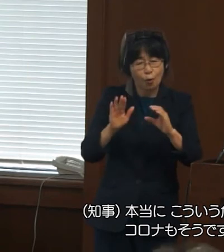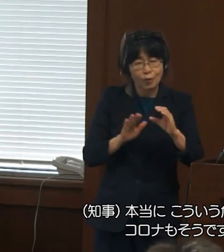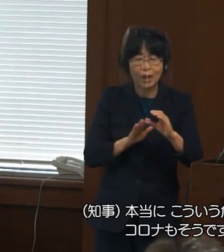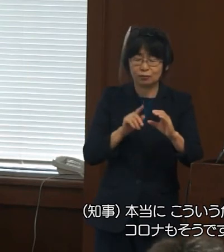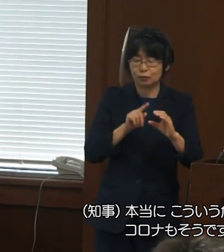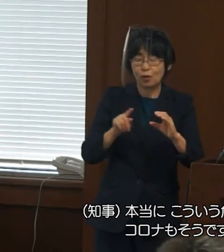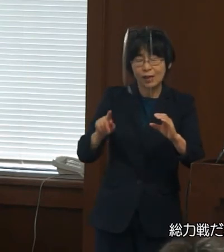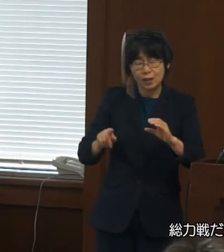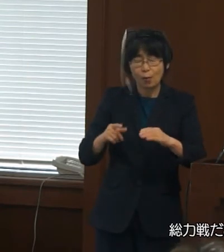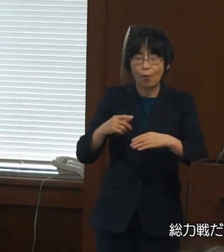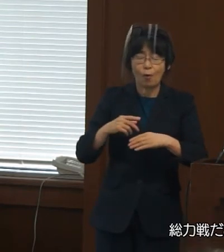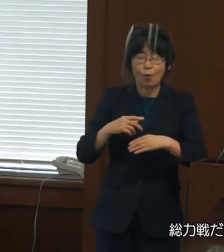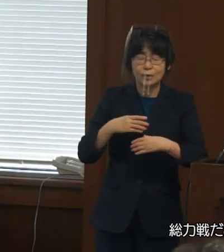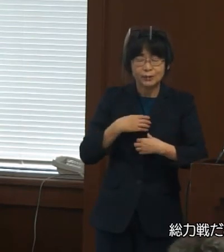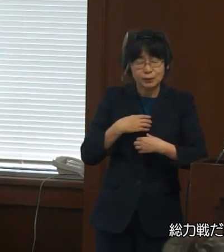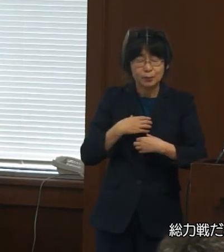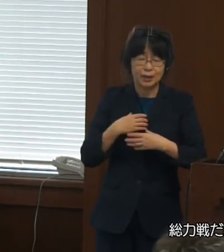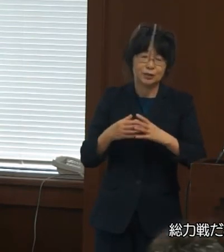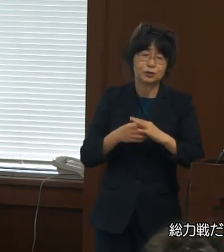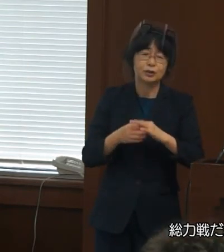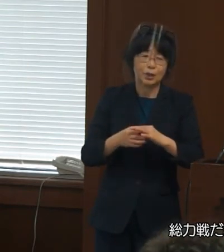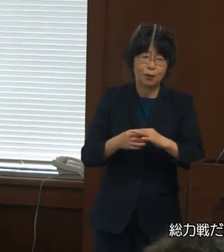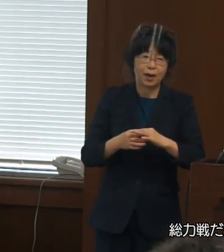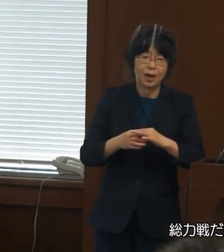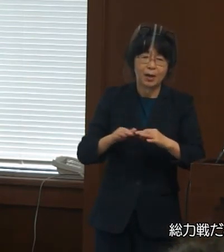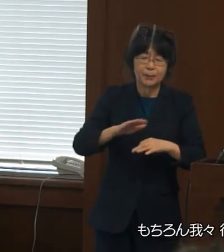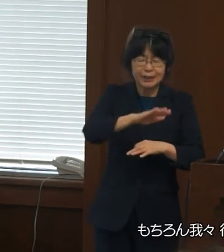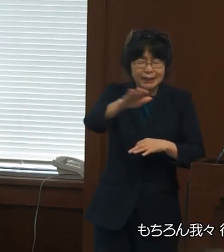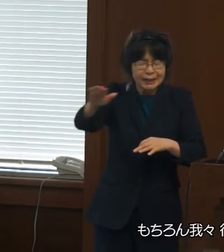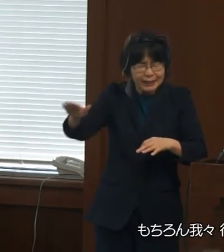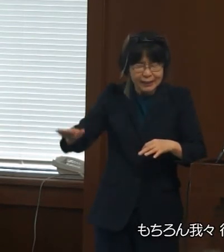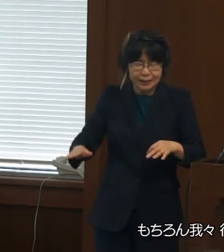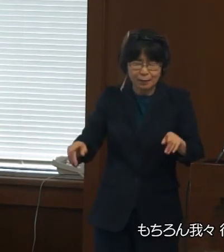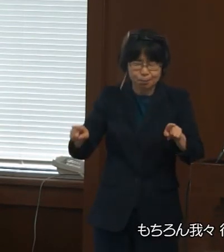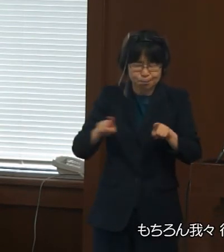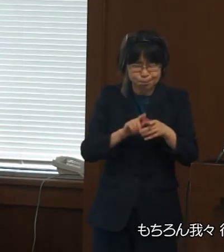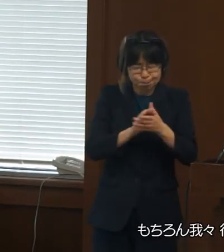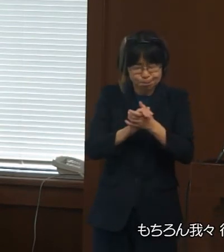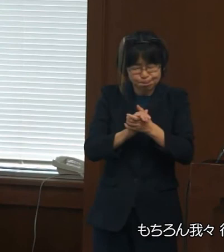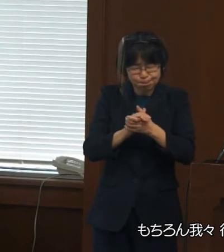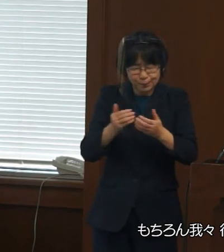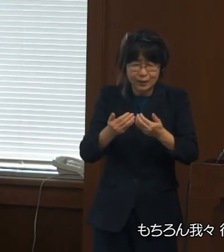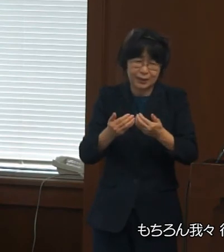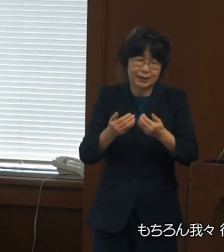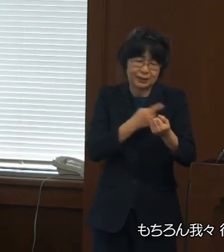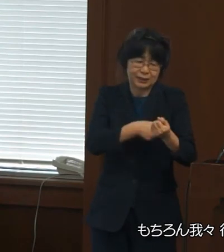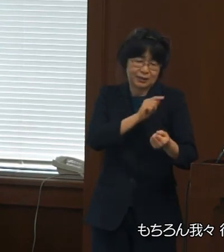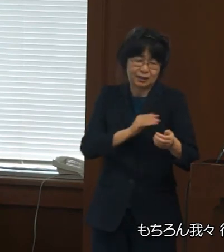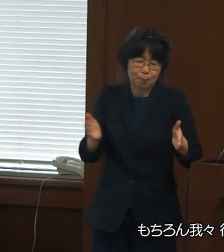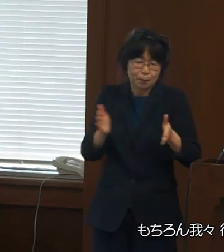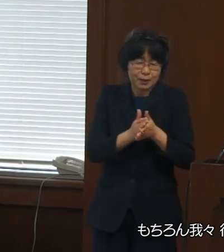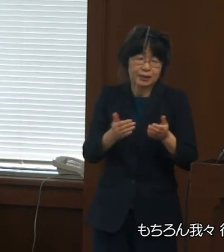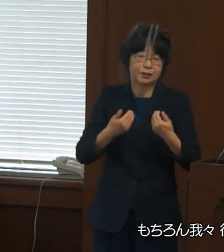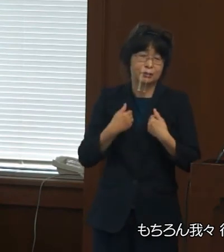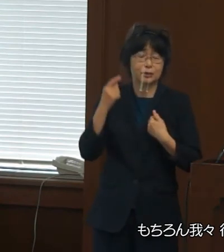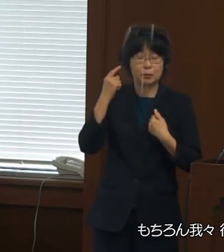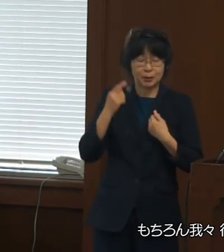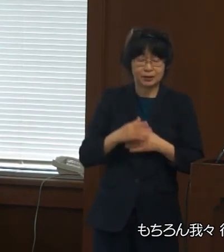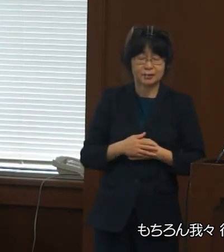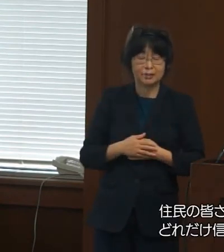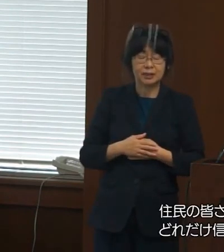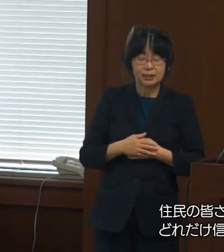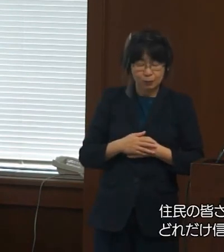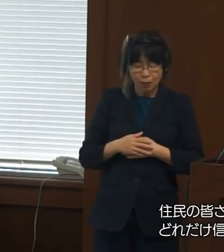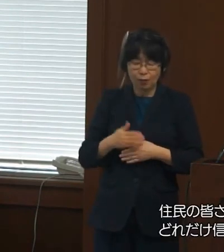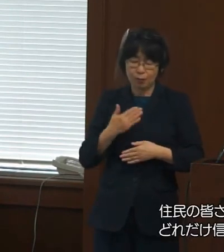けれども、総力戦だと思うんです。もちろん我々、行政側だけでなく